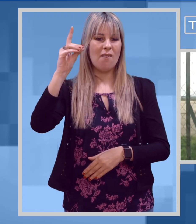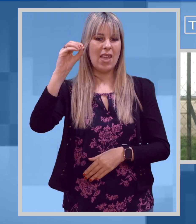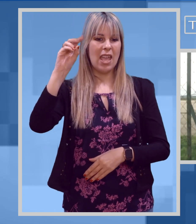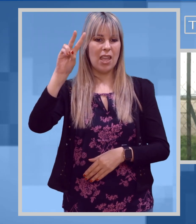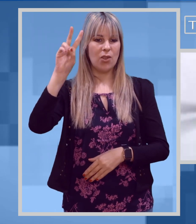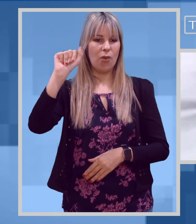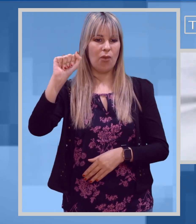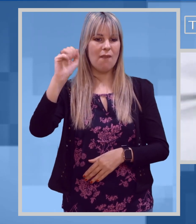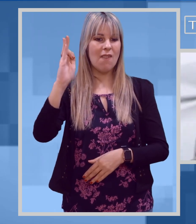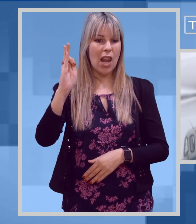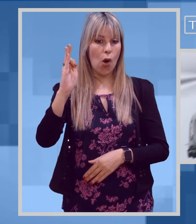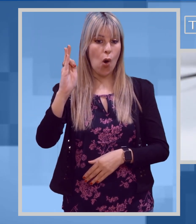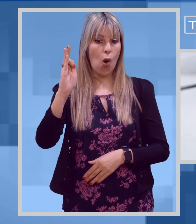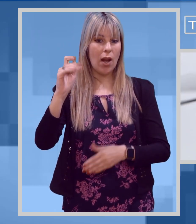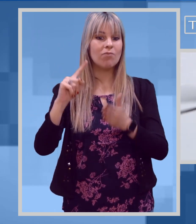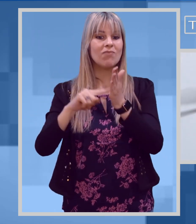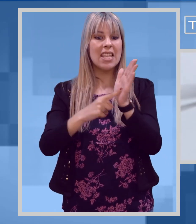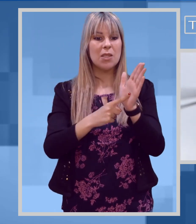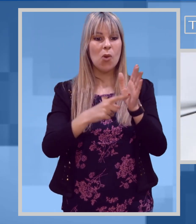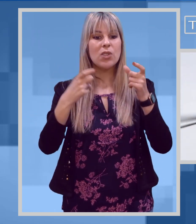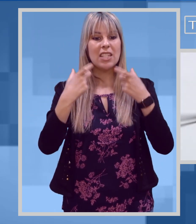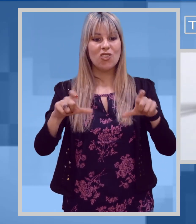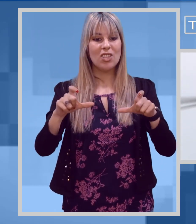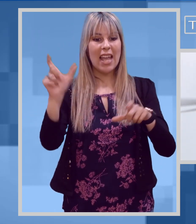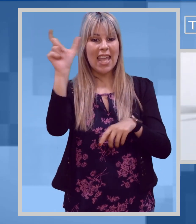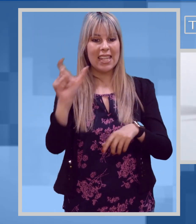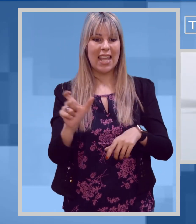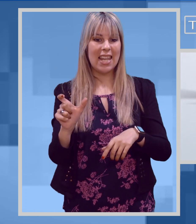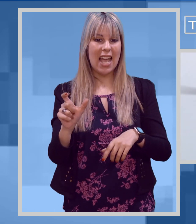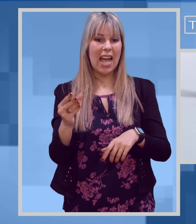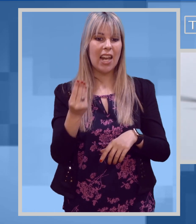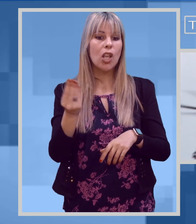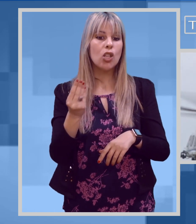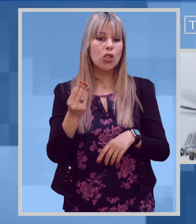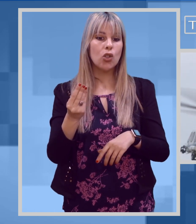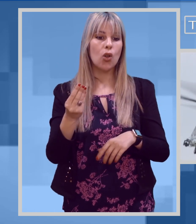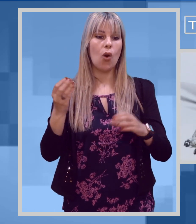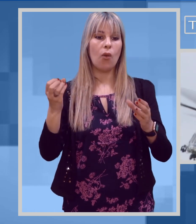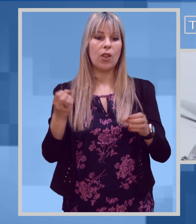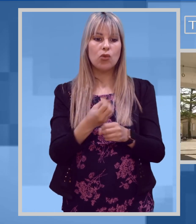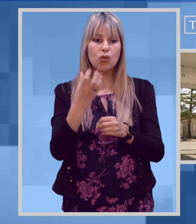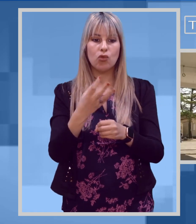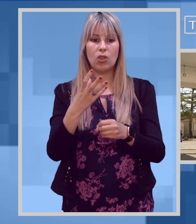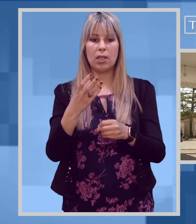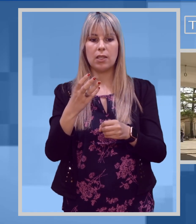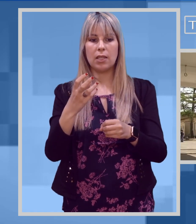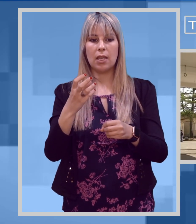nelle città italiane, nelle quali si sono verificati eventi criminosi riconducibili alla mafia.